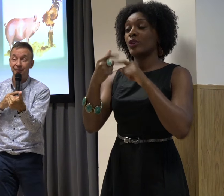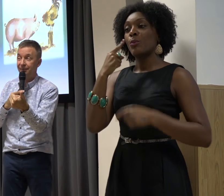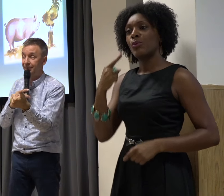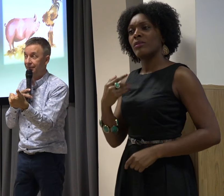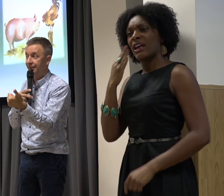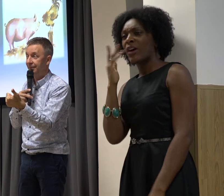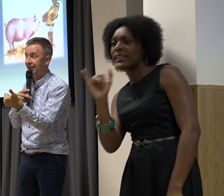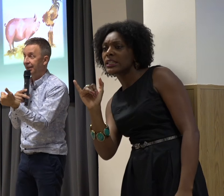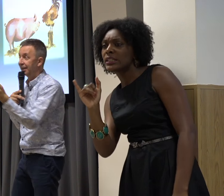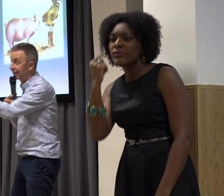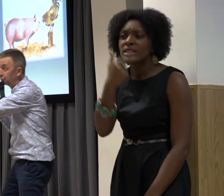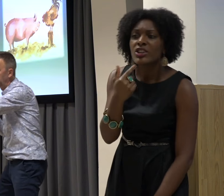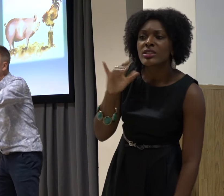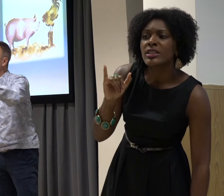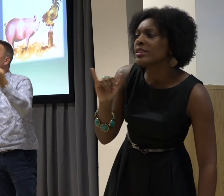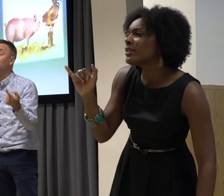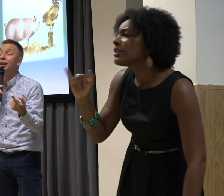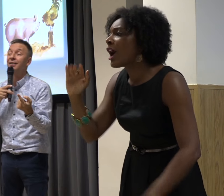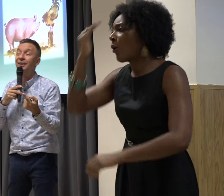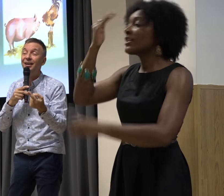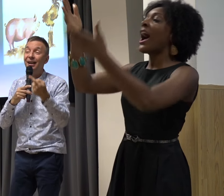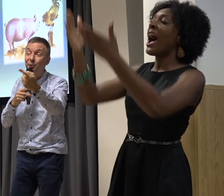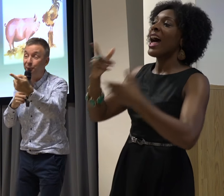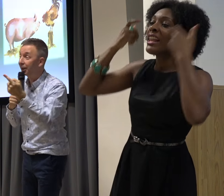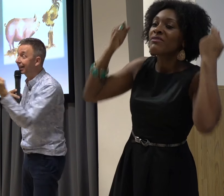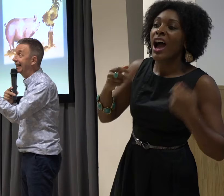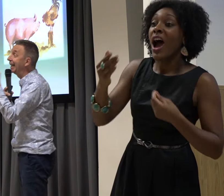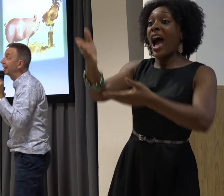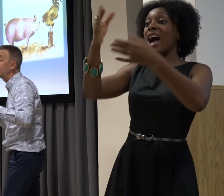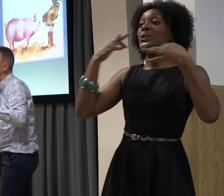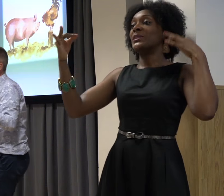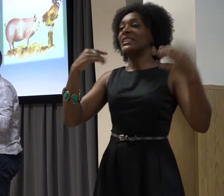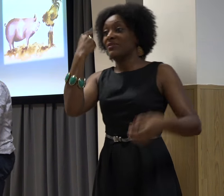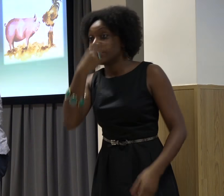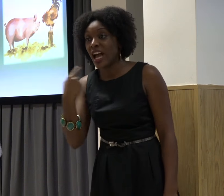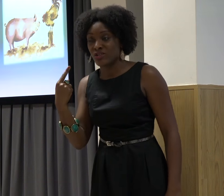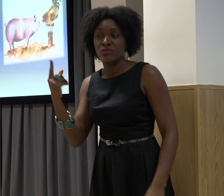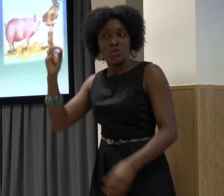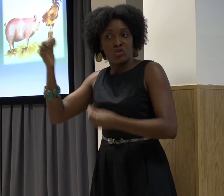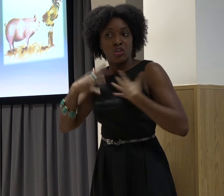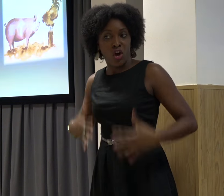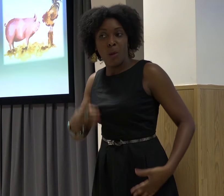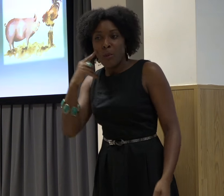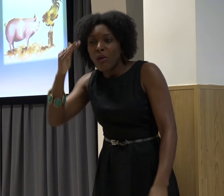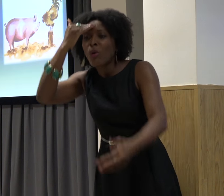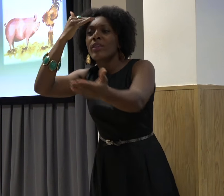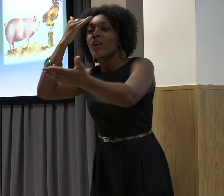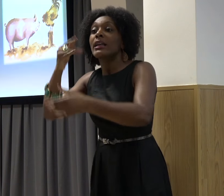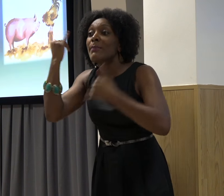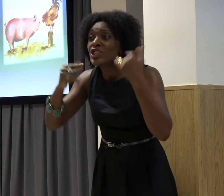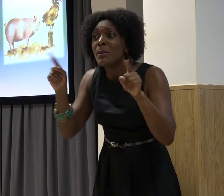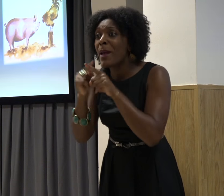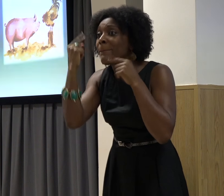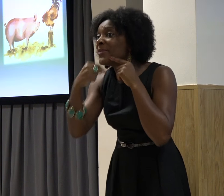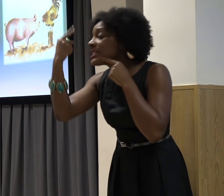identifier. Ça nous permet de nous reconnaître et de voir qui est qui. Vous imaginez, si vous aviez tous la même tête que